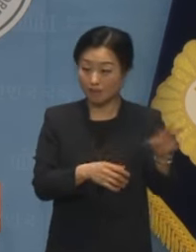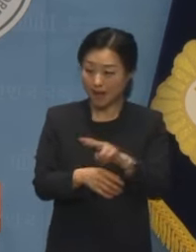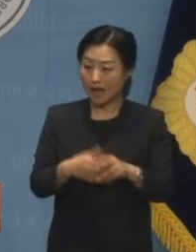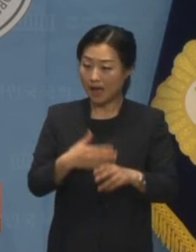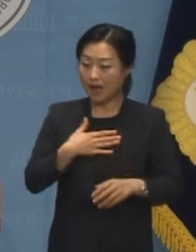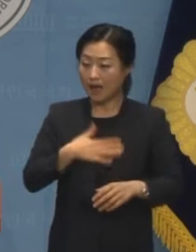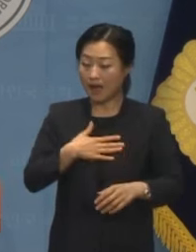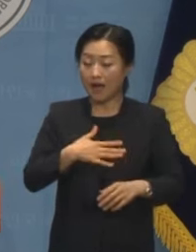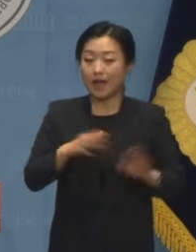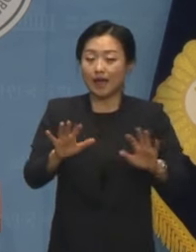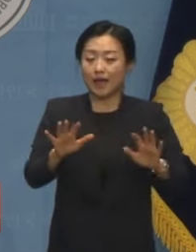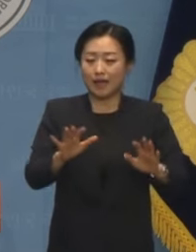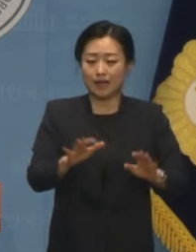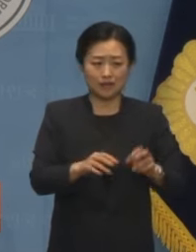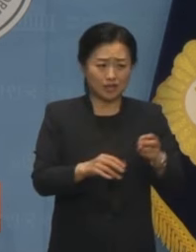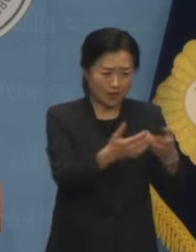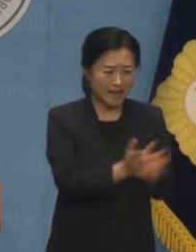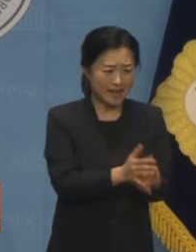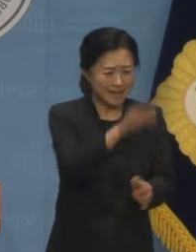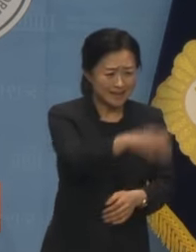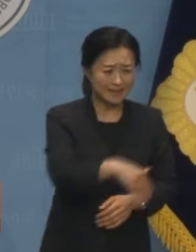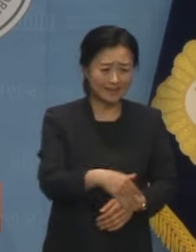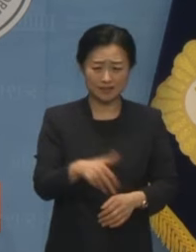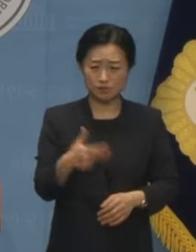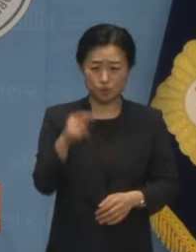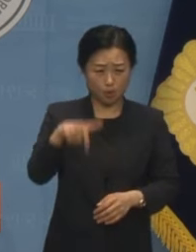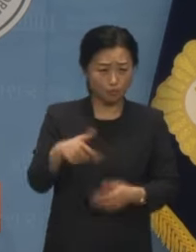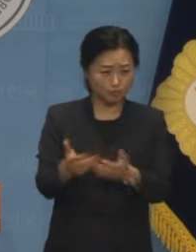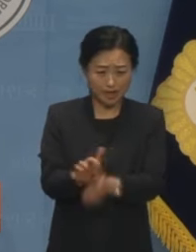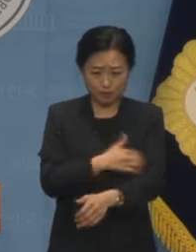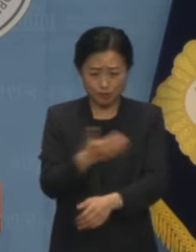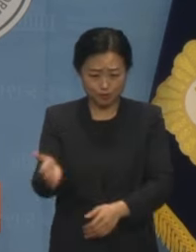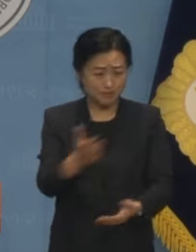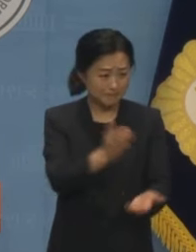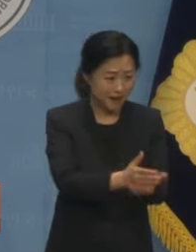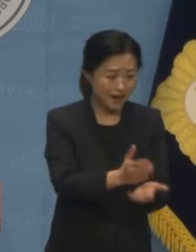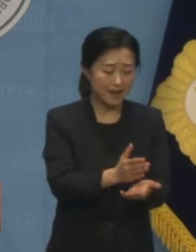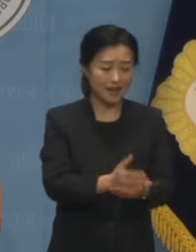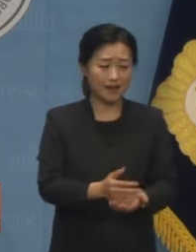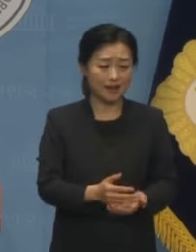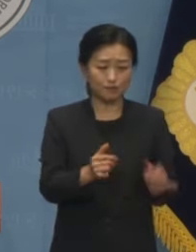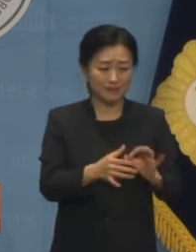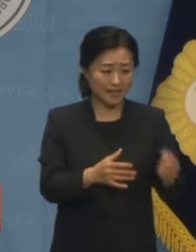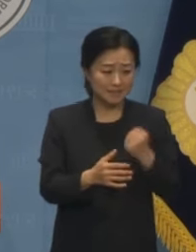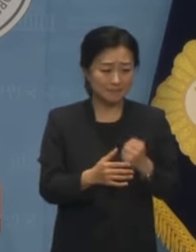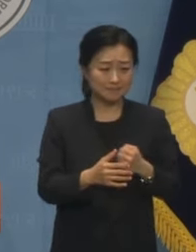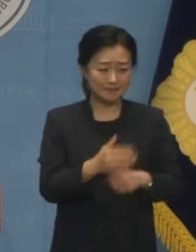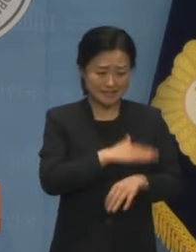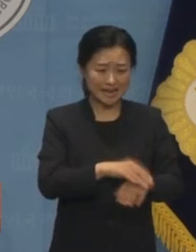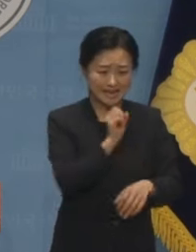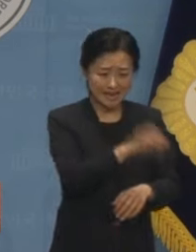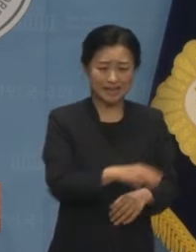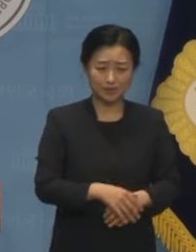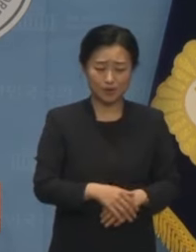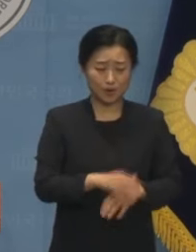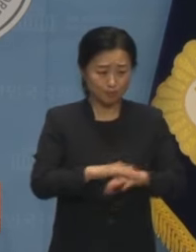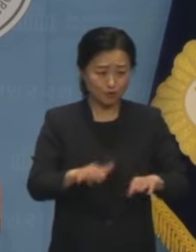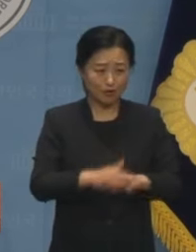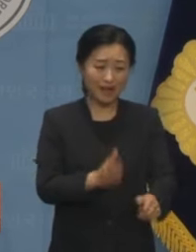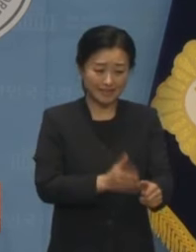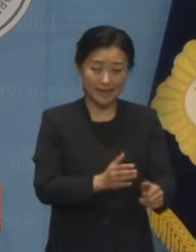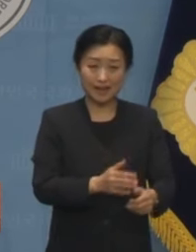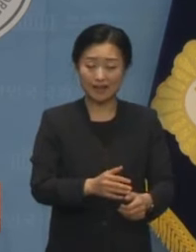듣고 여당이 그러면 안 된다. 조국 혁신당에 불편이 없도록 국민의힘에 잘 얘기해